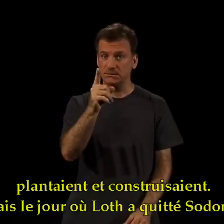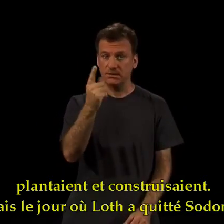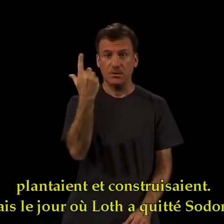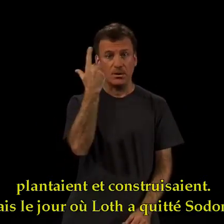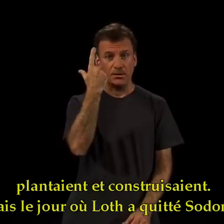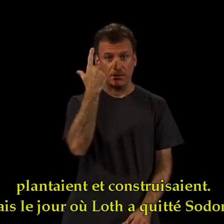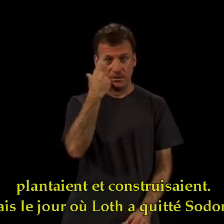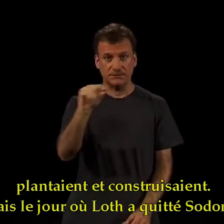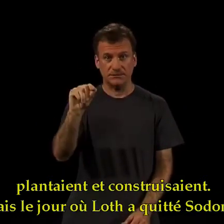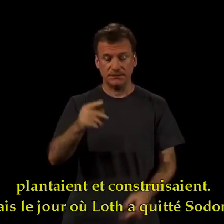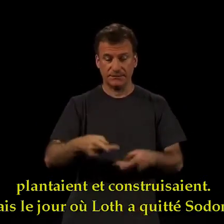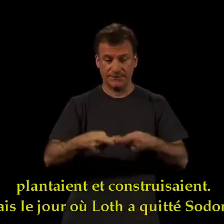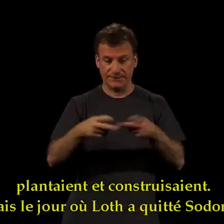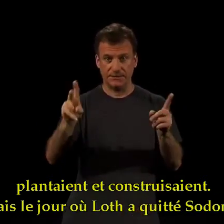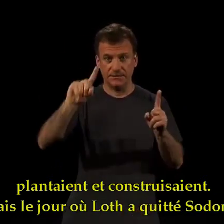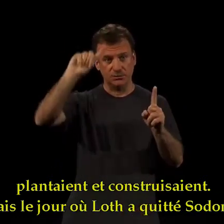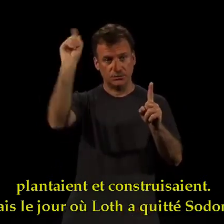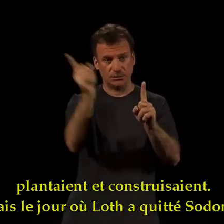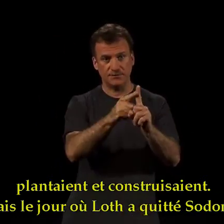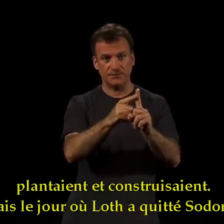Mais le jour où Lot a quitté Sodome,